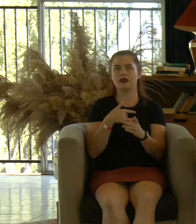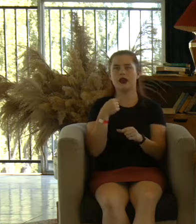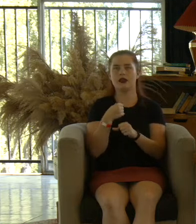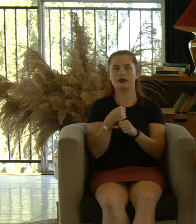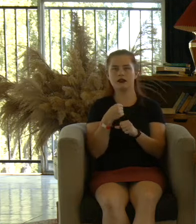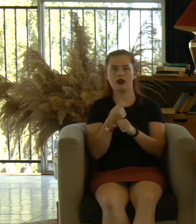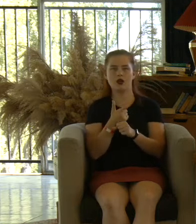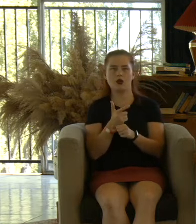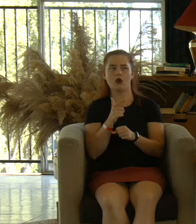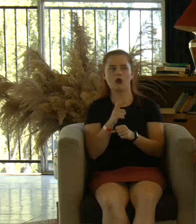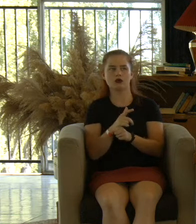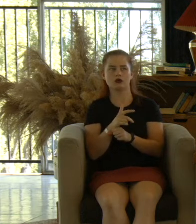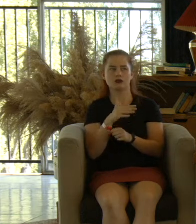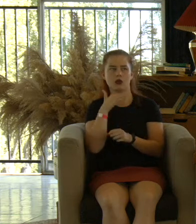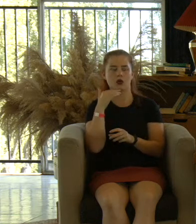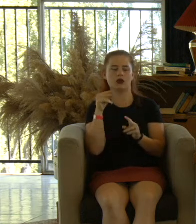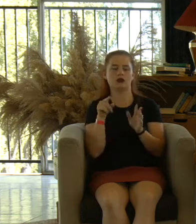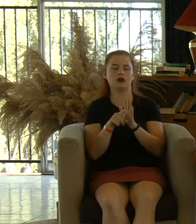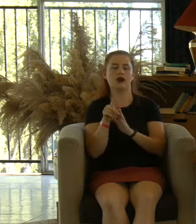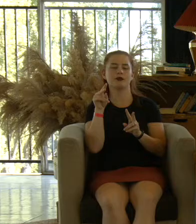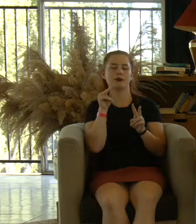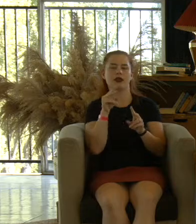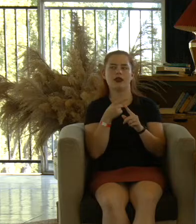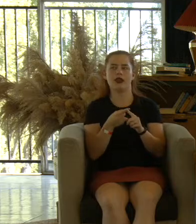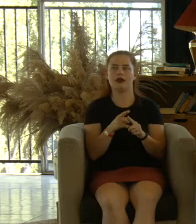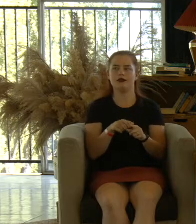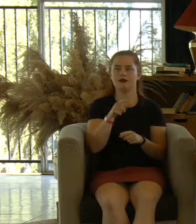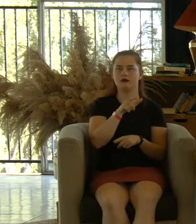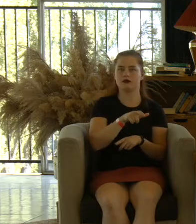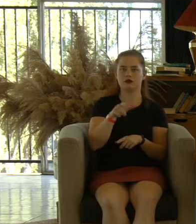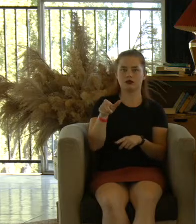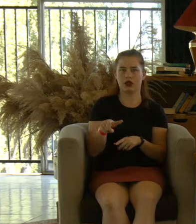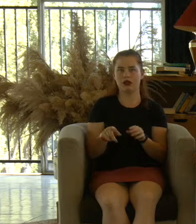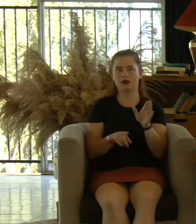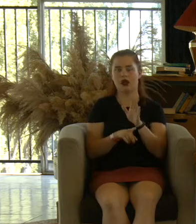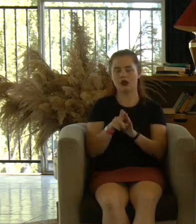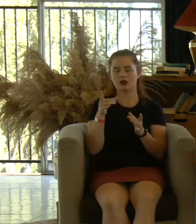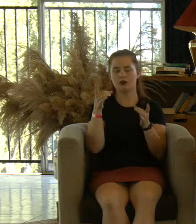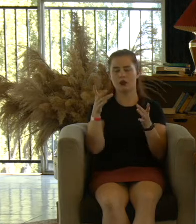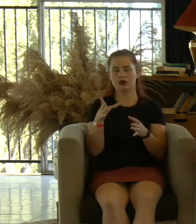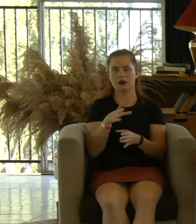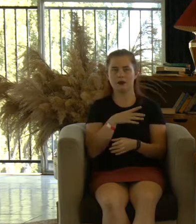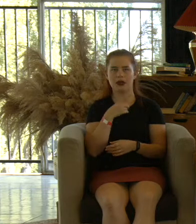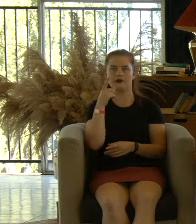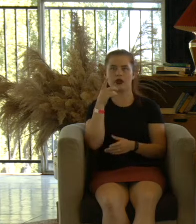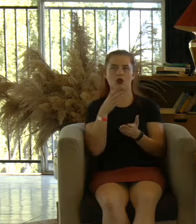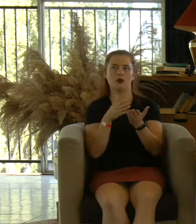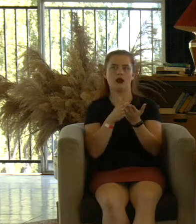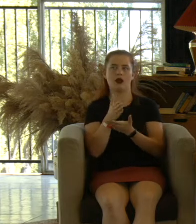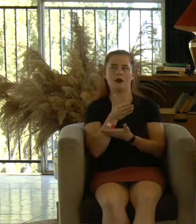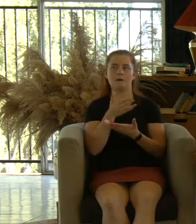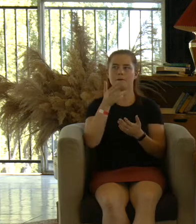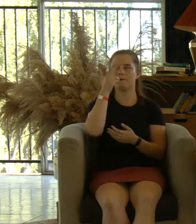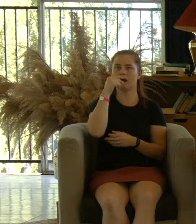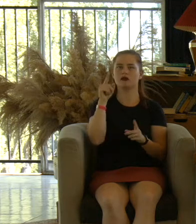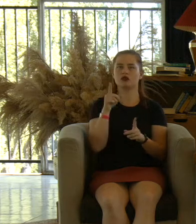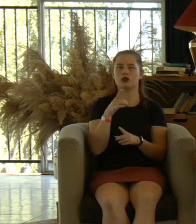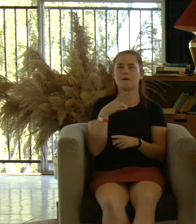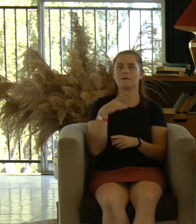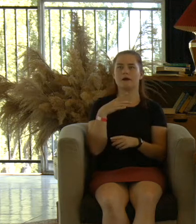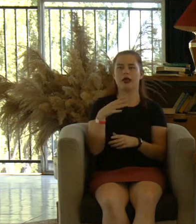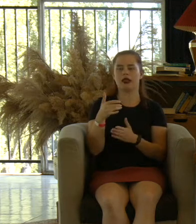на баллы, вот на гиды винных критиков. И виноделие стало просто быть в одном направлении. То есть мы привыкли, что белые вина должны